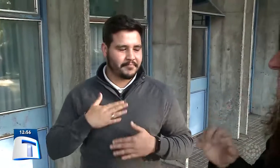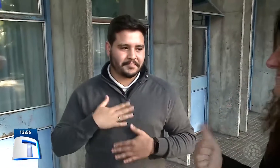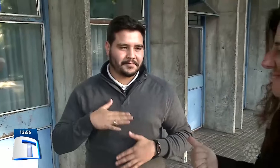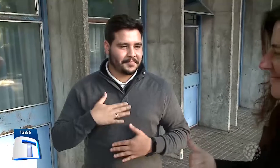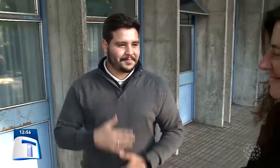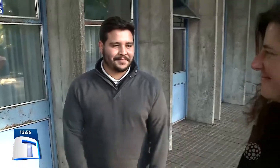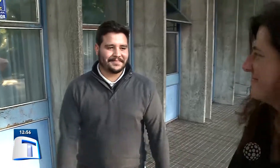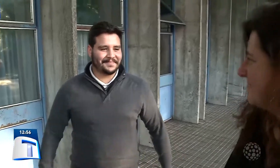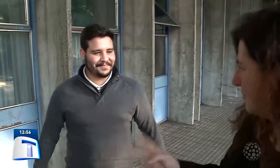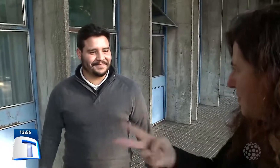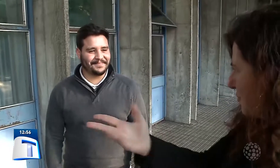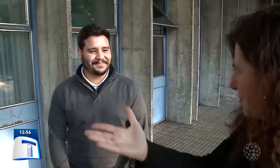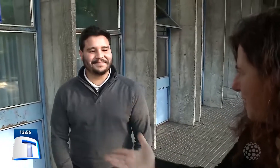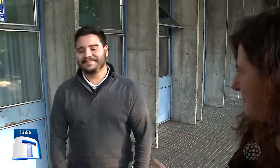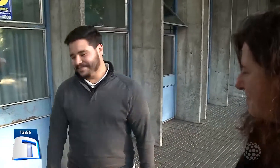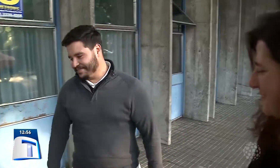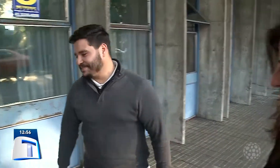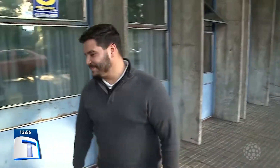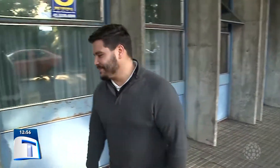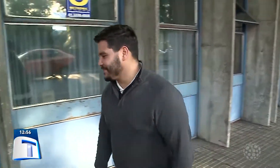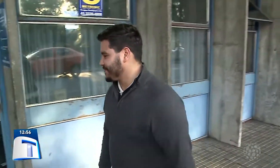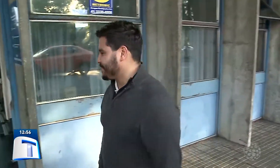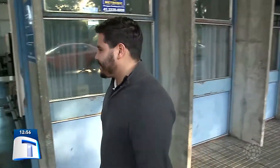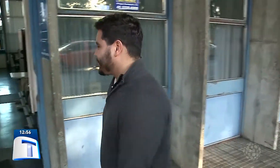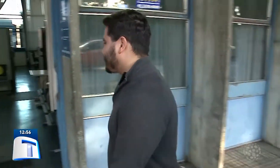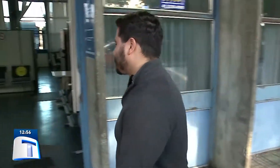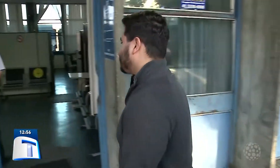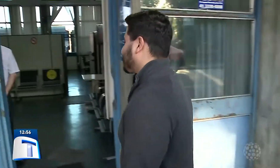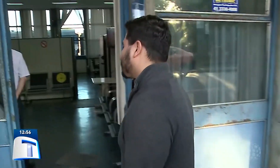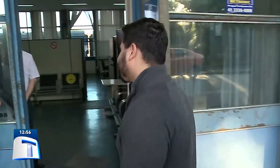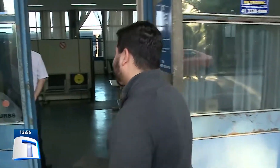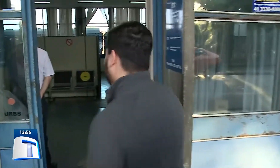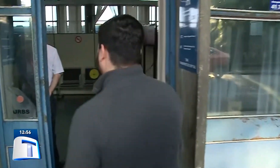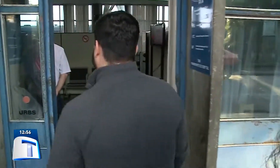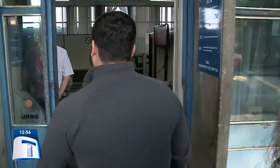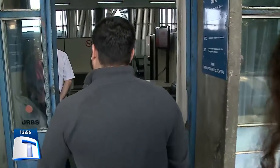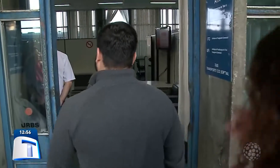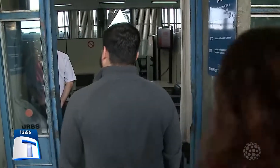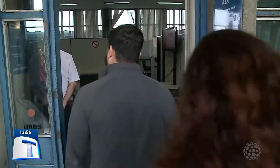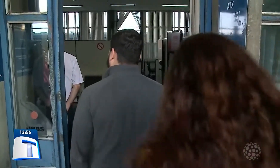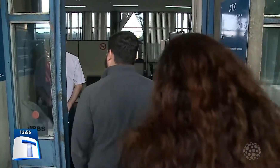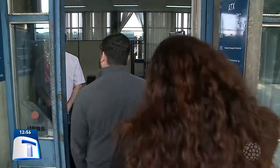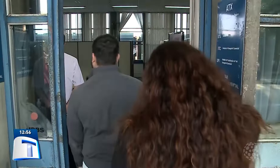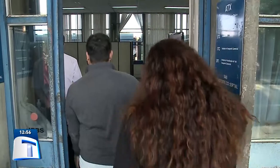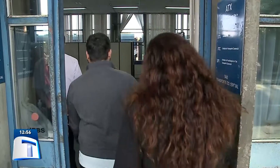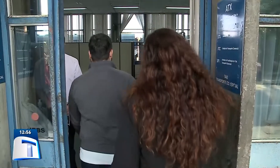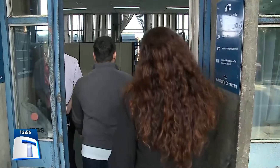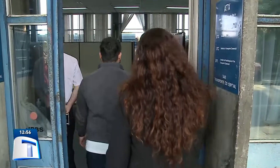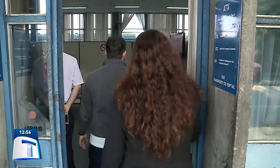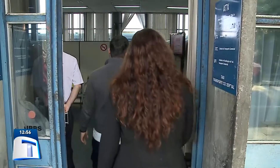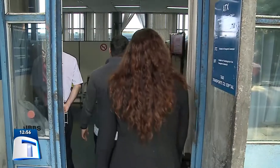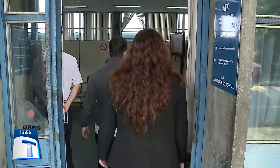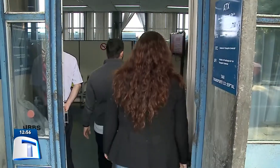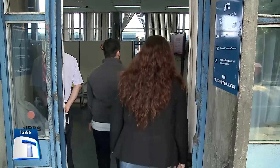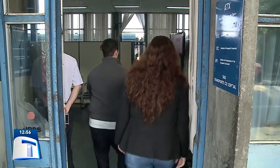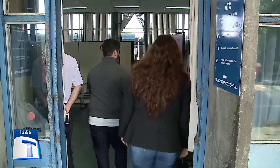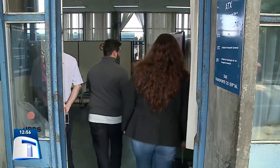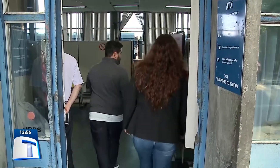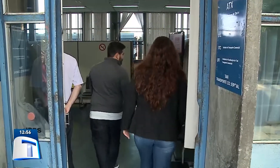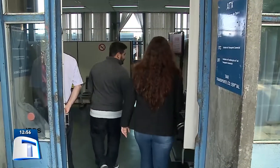impediram o avanço dele nos estudos. Aos 23 anos, o rapaz está no terceiro período do curso superior